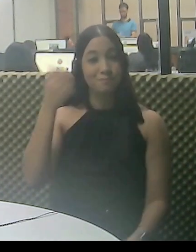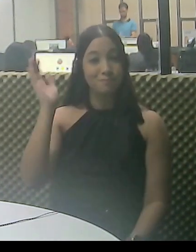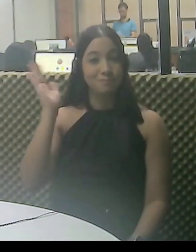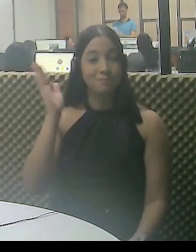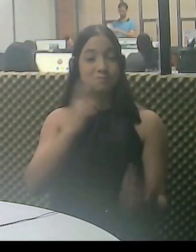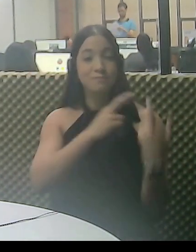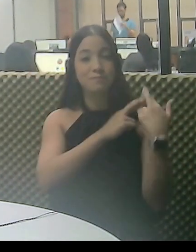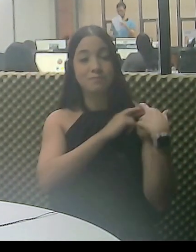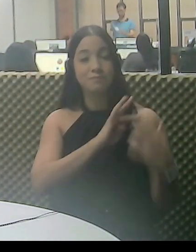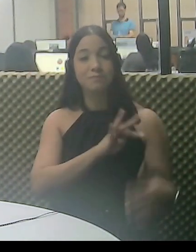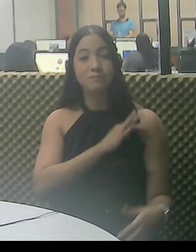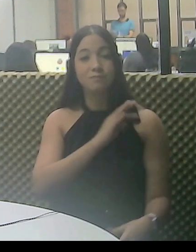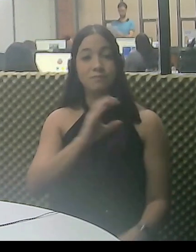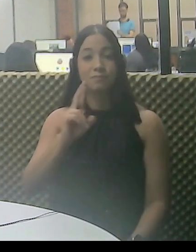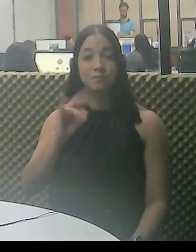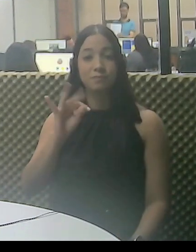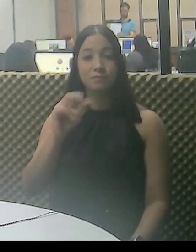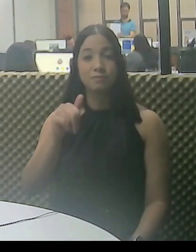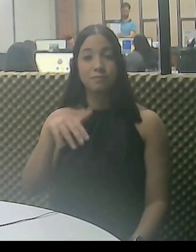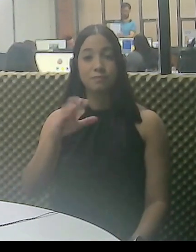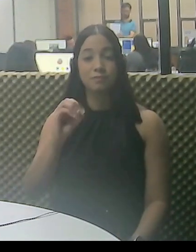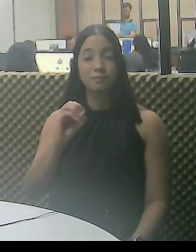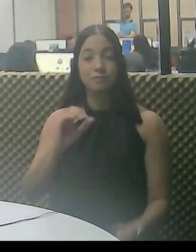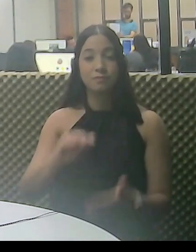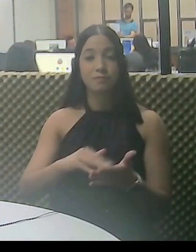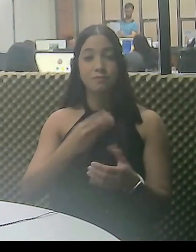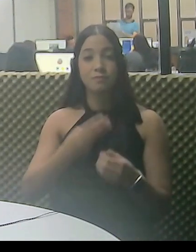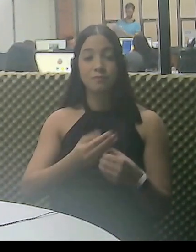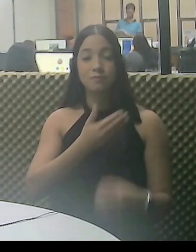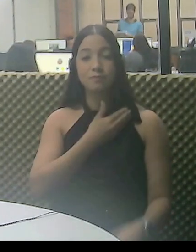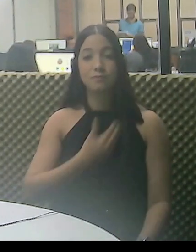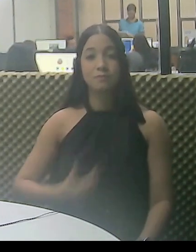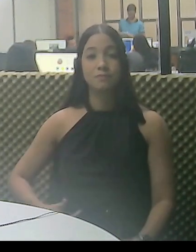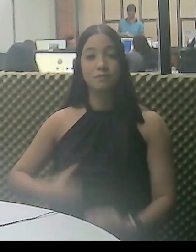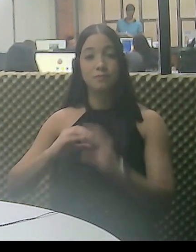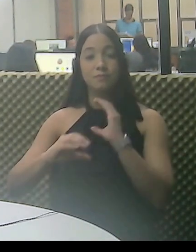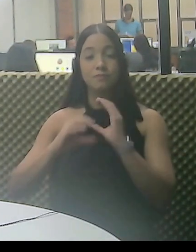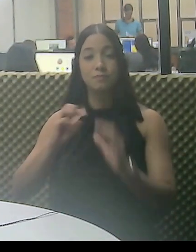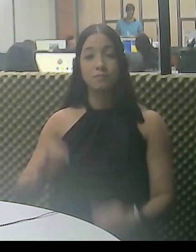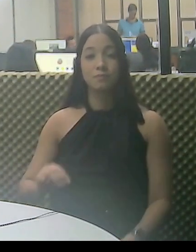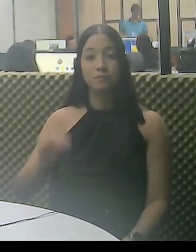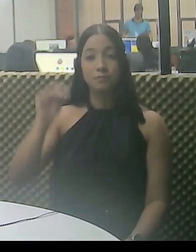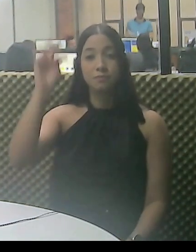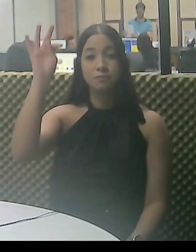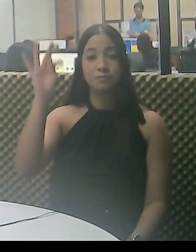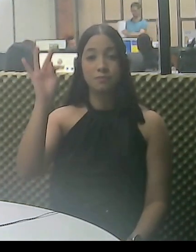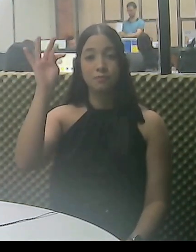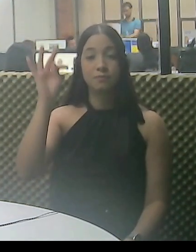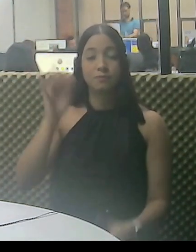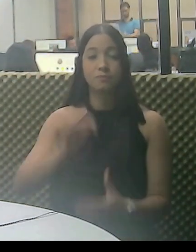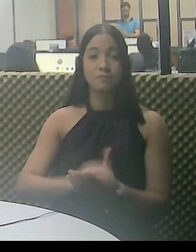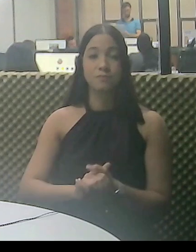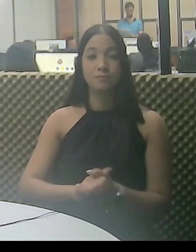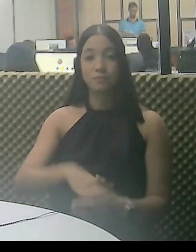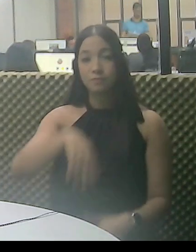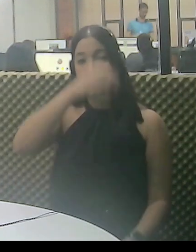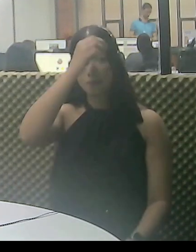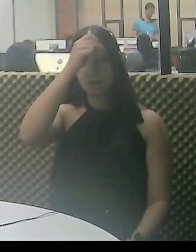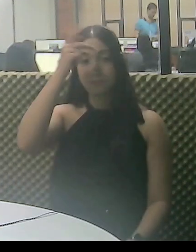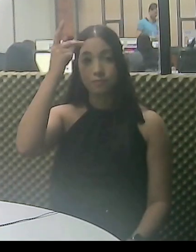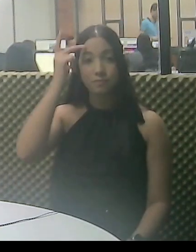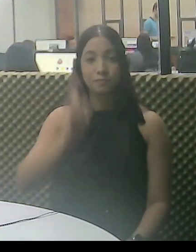Valentim. Responsável técnico, Cristiano Silva. Secretário Municipal de Governo e Comunicação, Marco Túlio de Castro